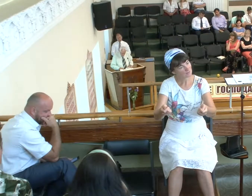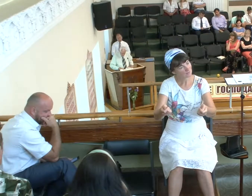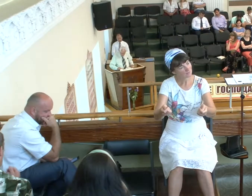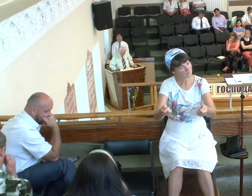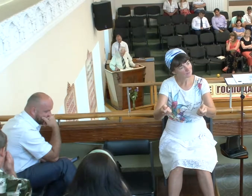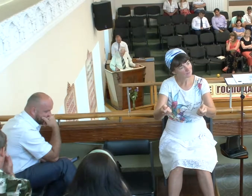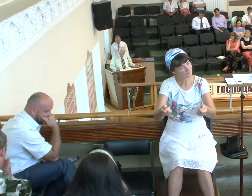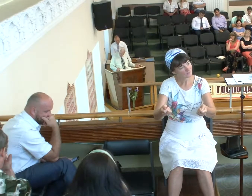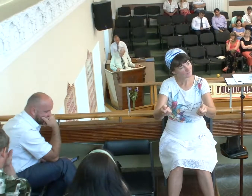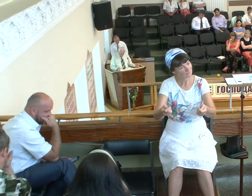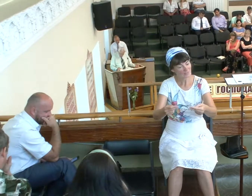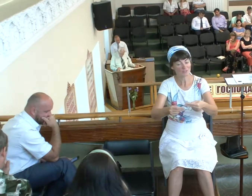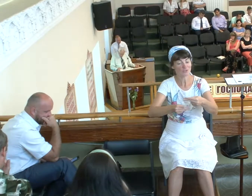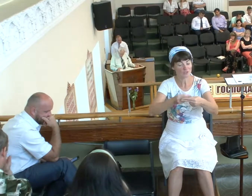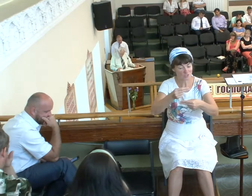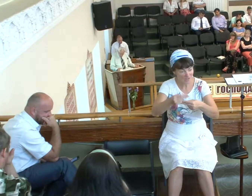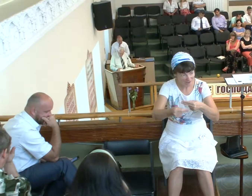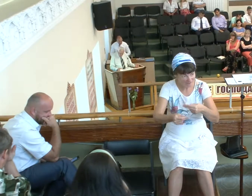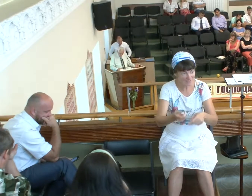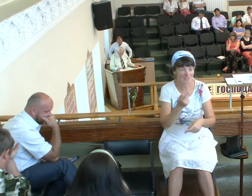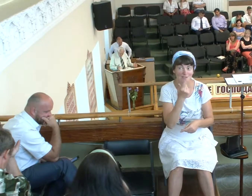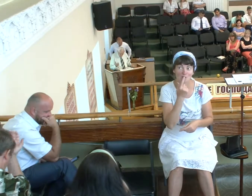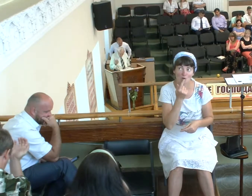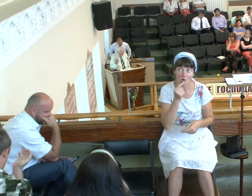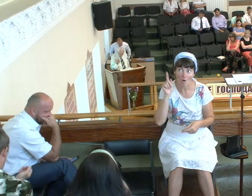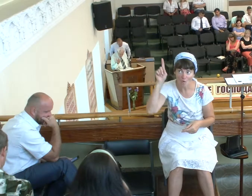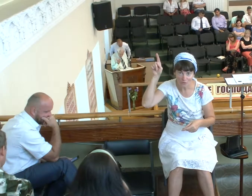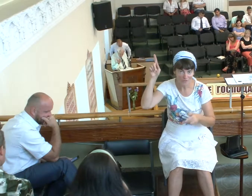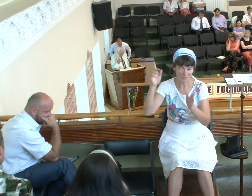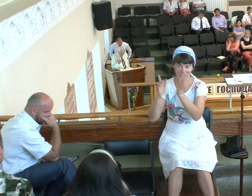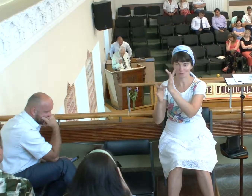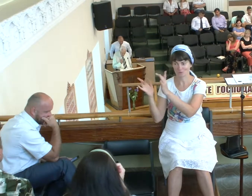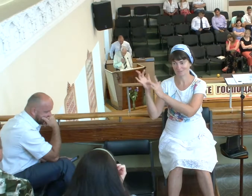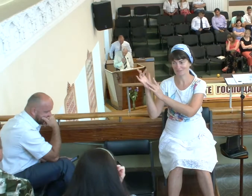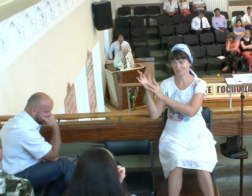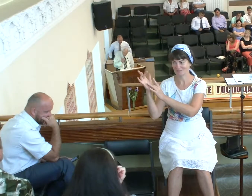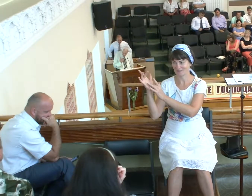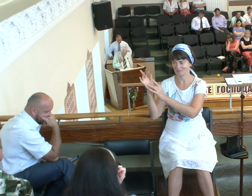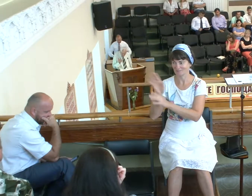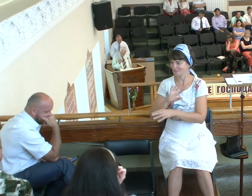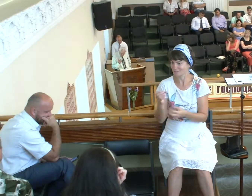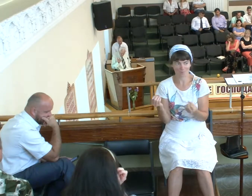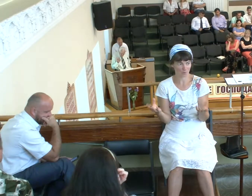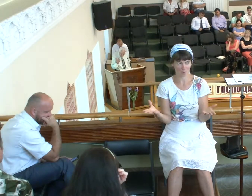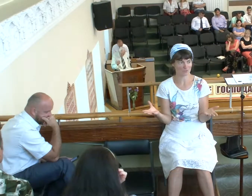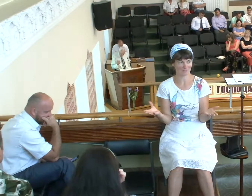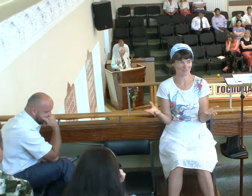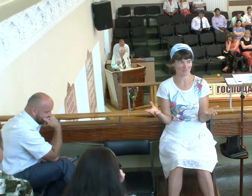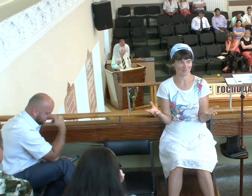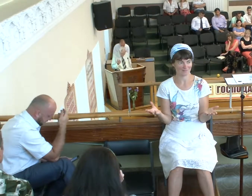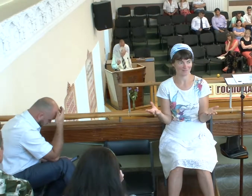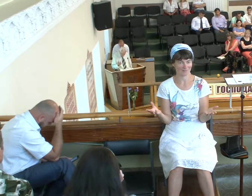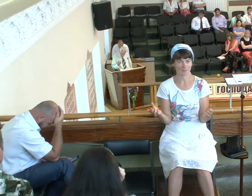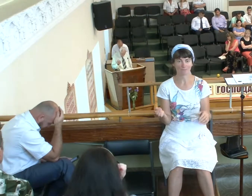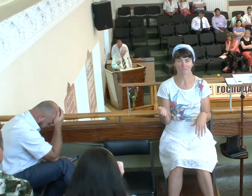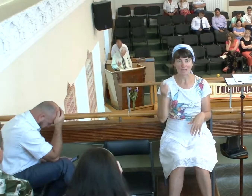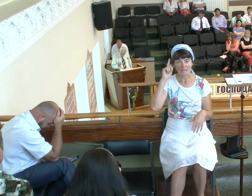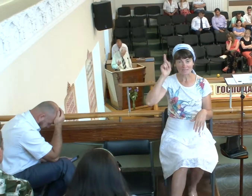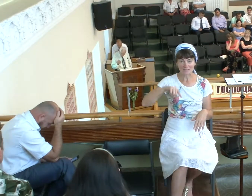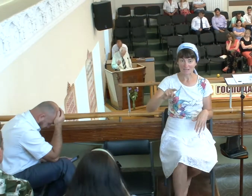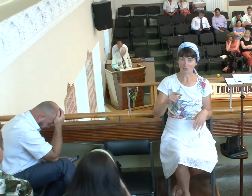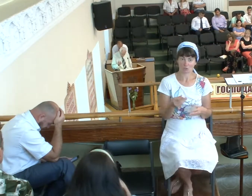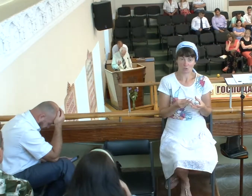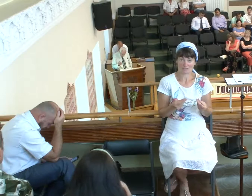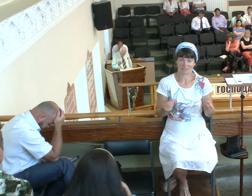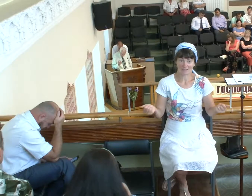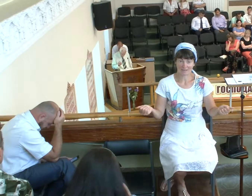крови Христа. Он пишет о том, здесь из 18 стиха взять, зная, что нетленны серебром или